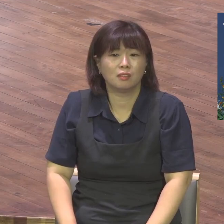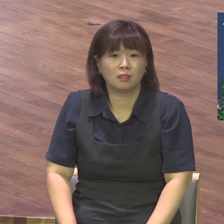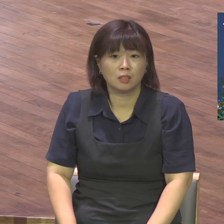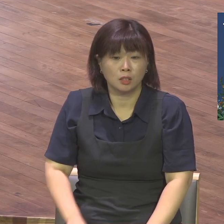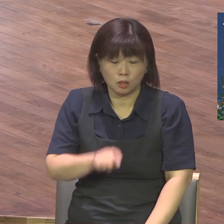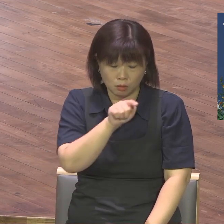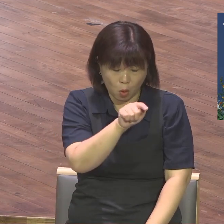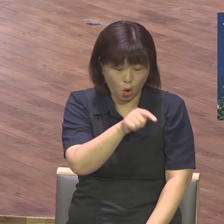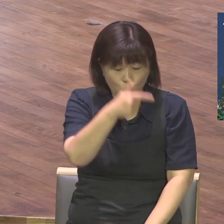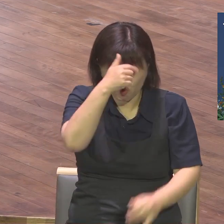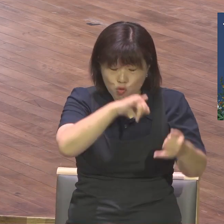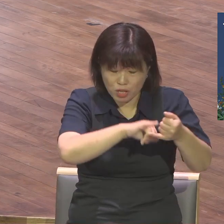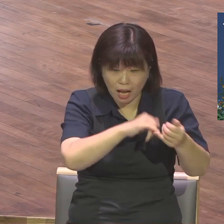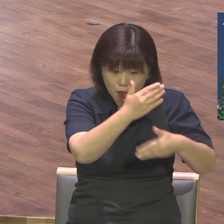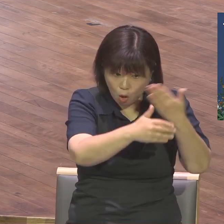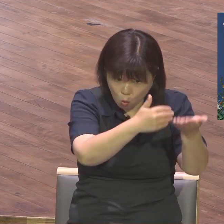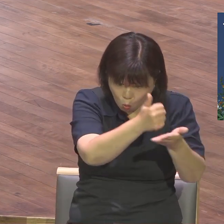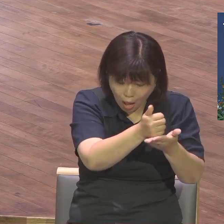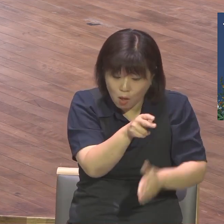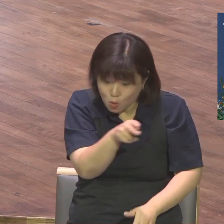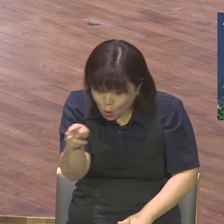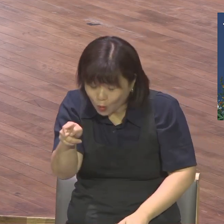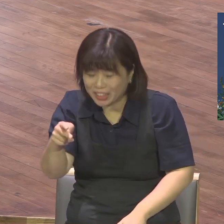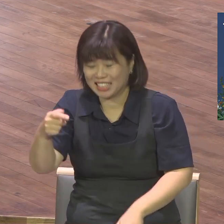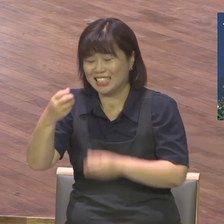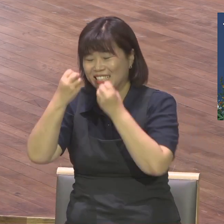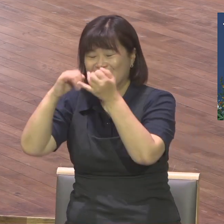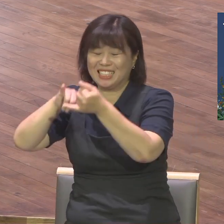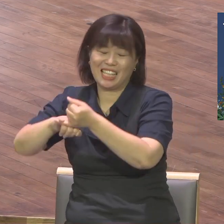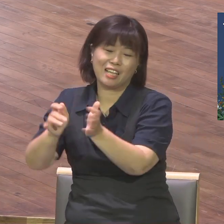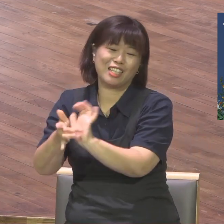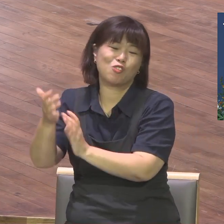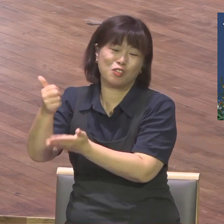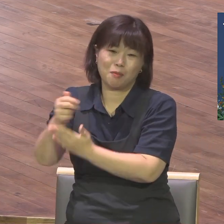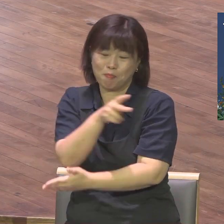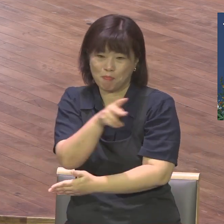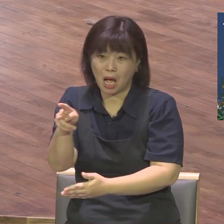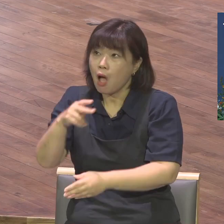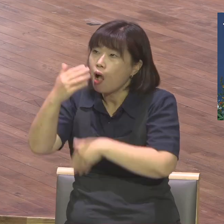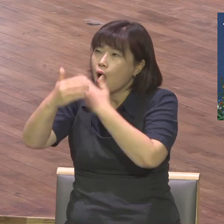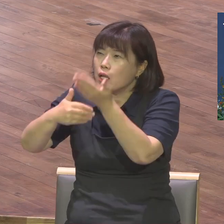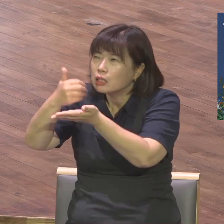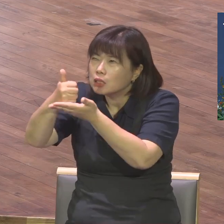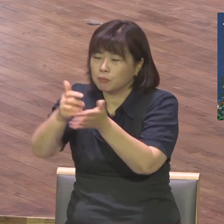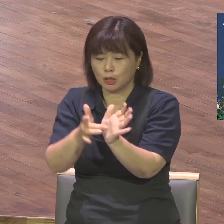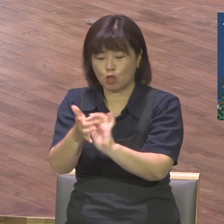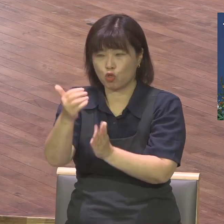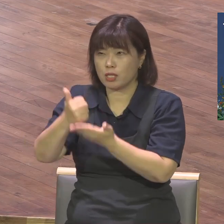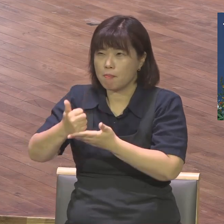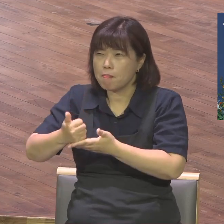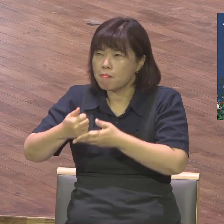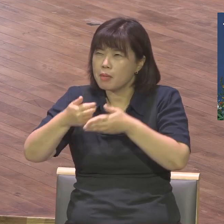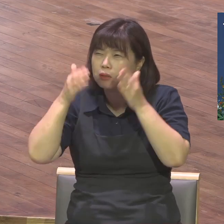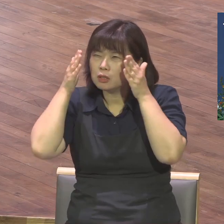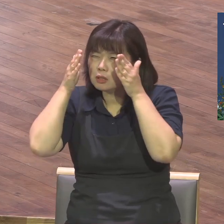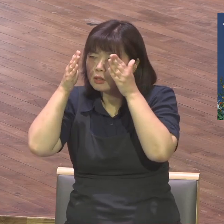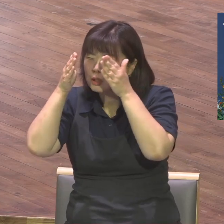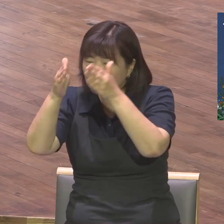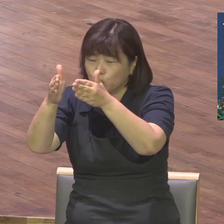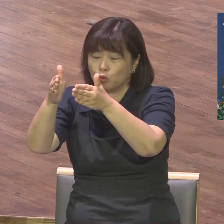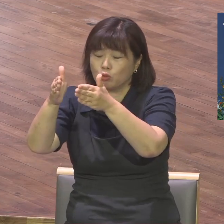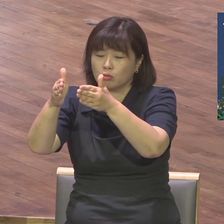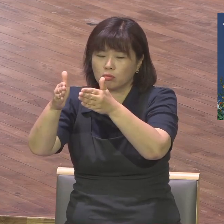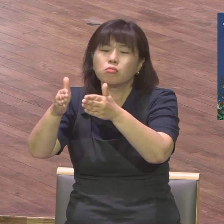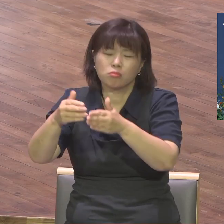예수를 바라보자. 사람 환경 바라보지 말고 오직 예수를 바라보는 예언 공동체 되기를